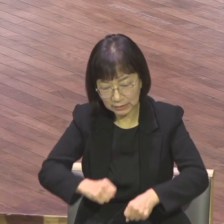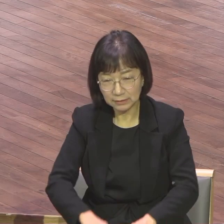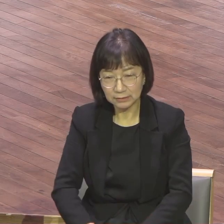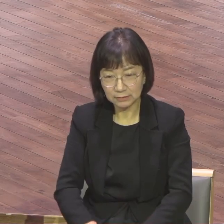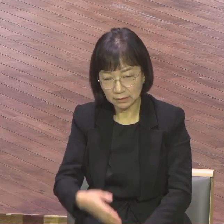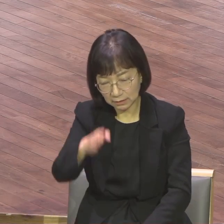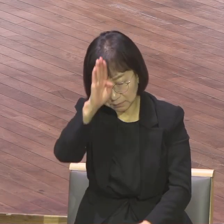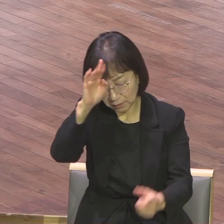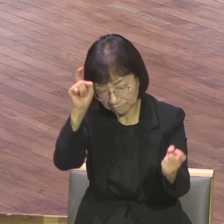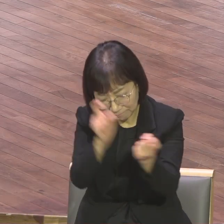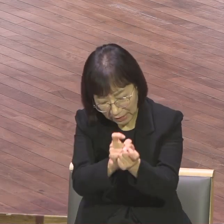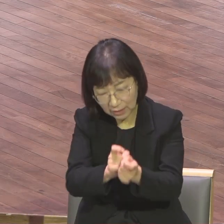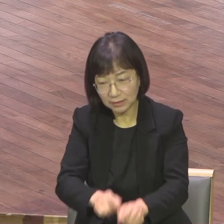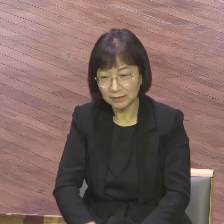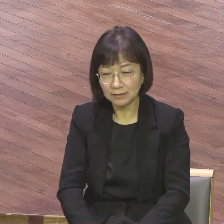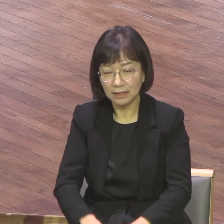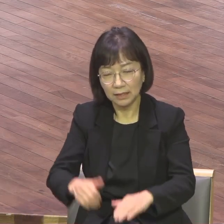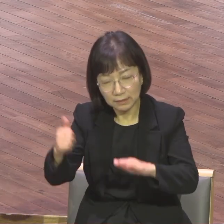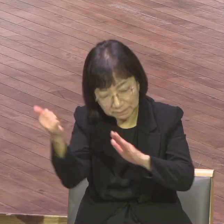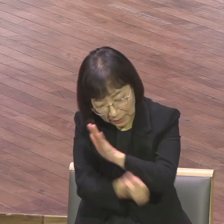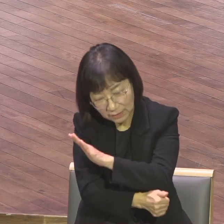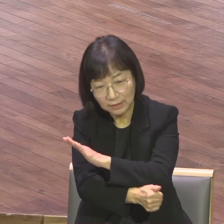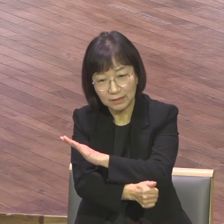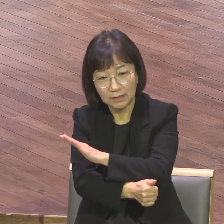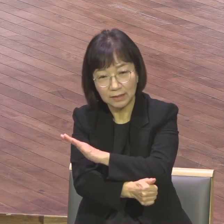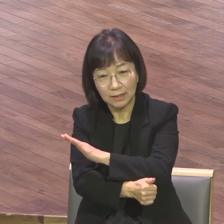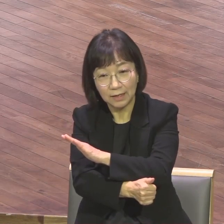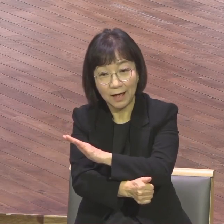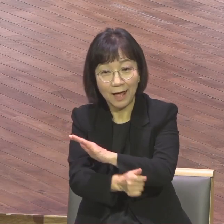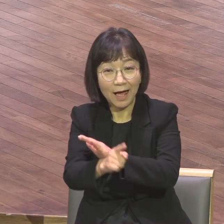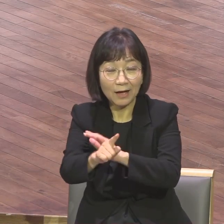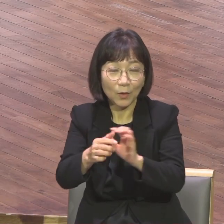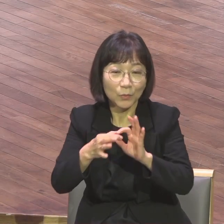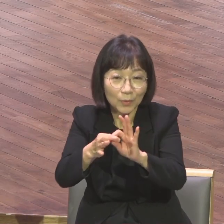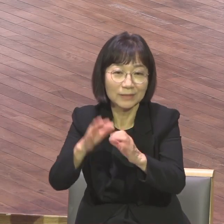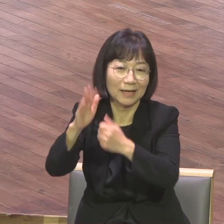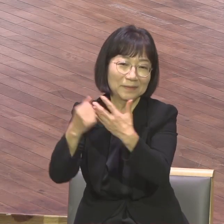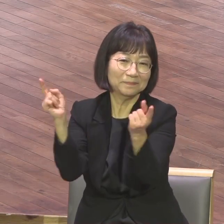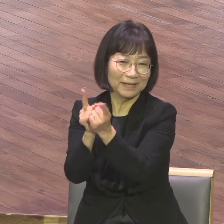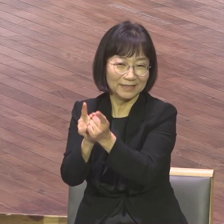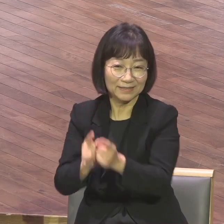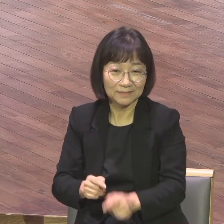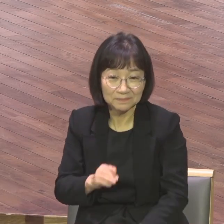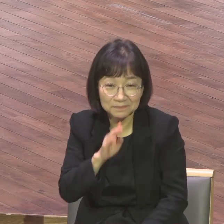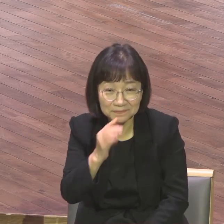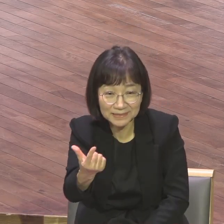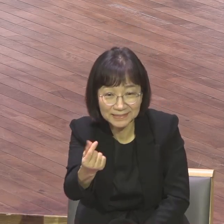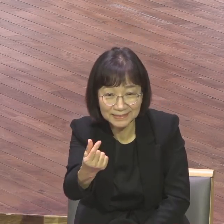때문에 실패했기 때문에 하나님 찾은 거 아닙니까?